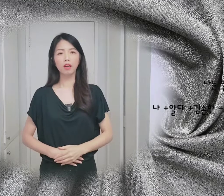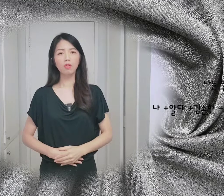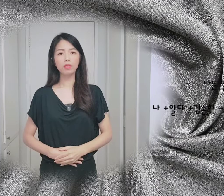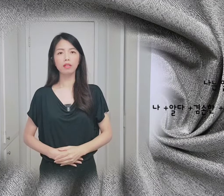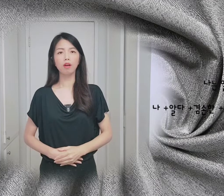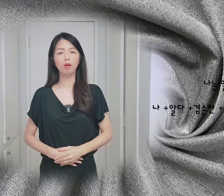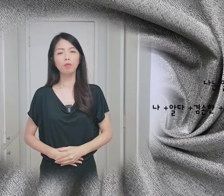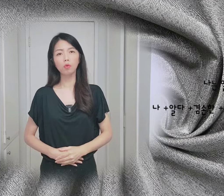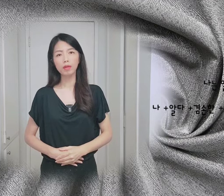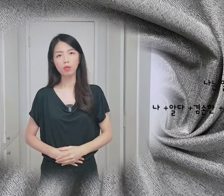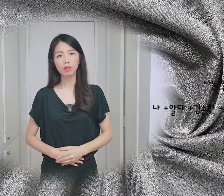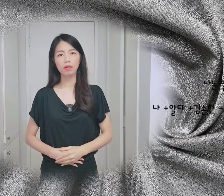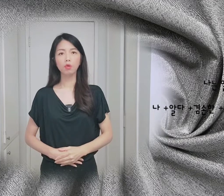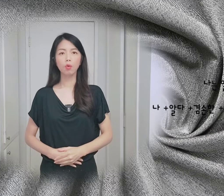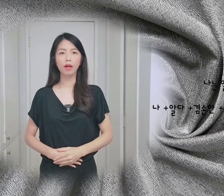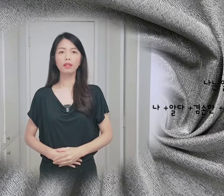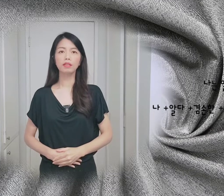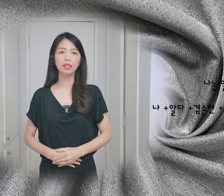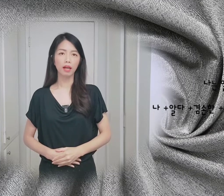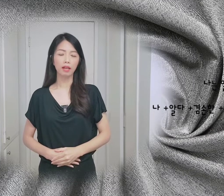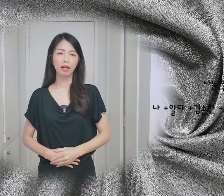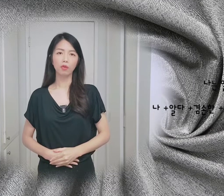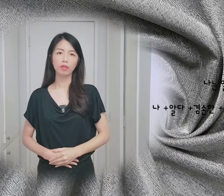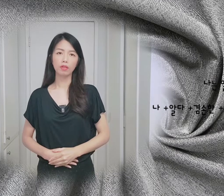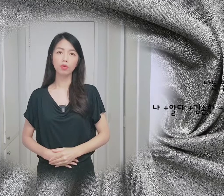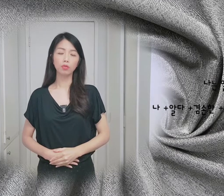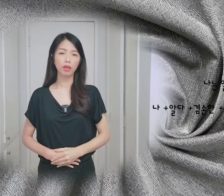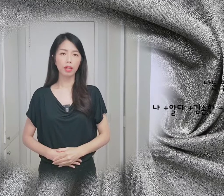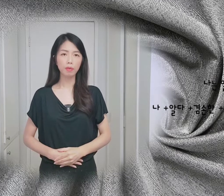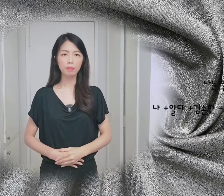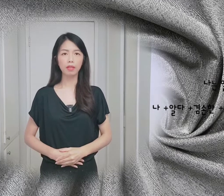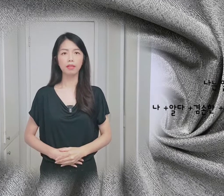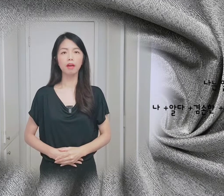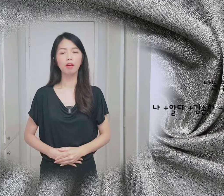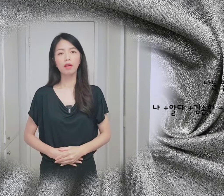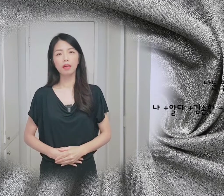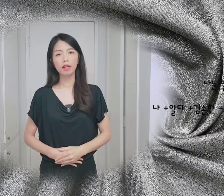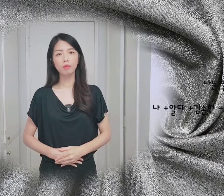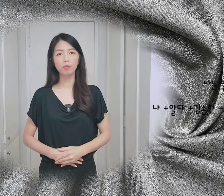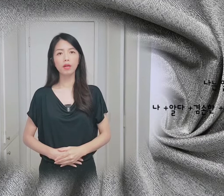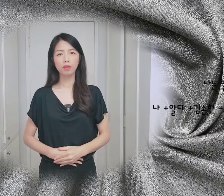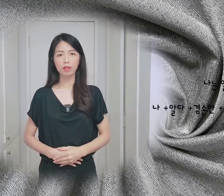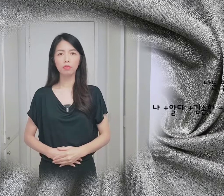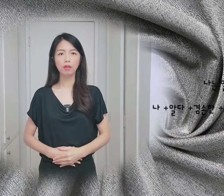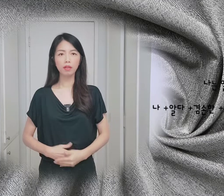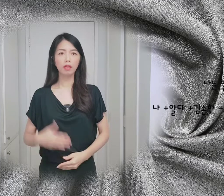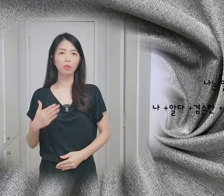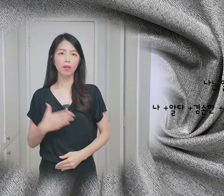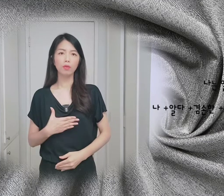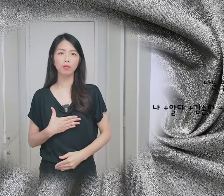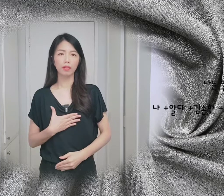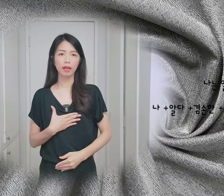헌신. 헌신은요, 몸이라고 한 뜻의 수어와 드리다 라고 한 뜻의 수어 2개를 합하시면 되는데요. 일단 몸이라고 한 뜻의